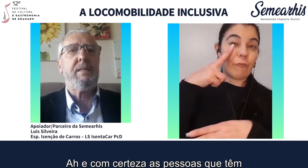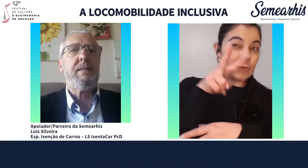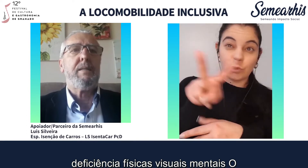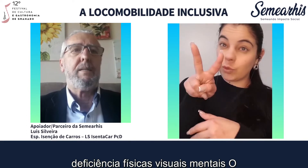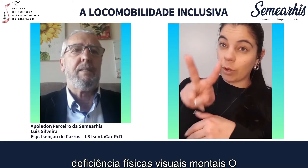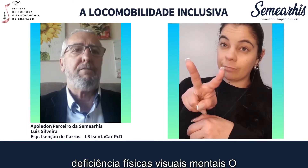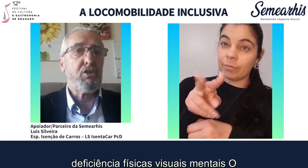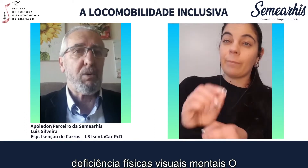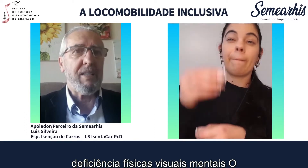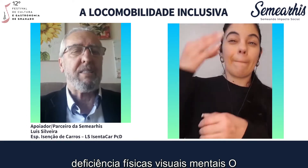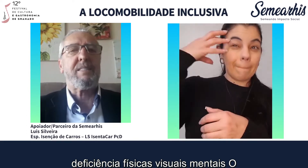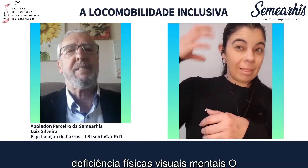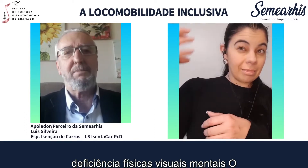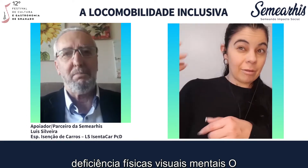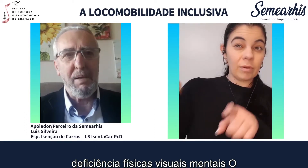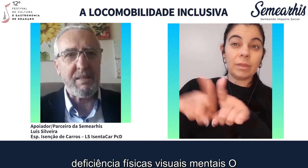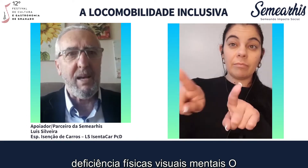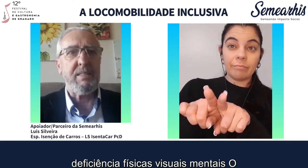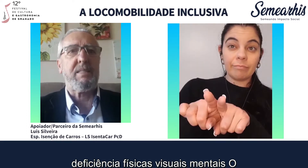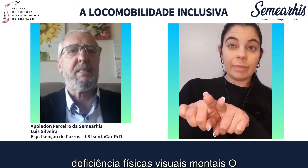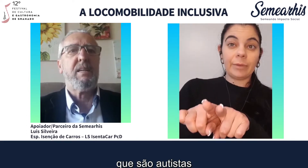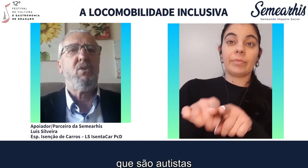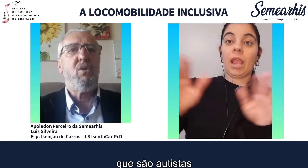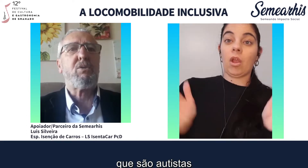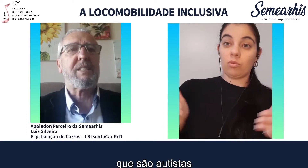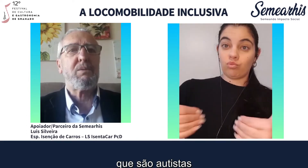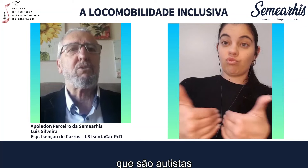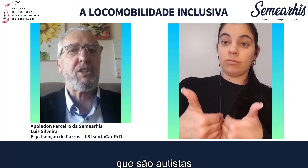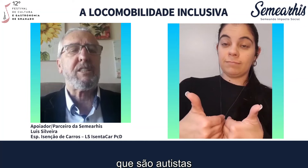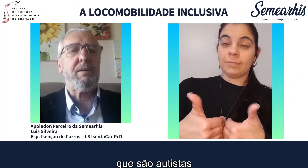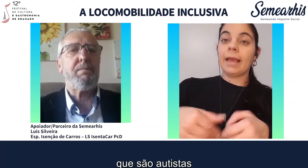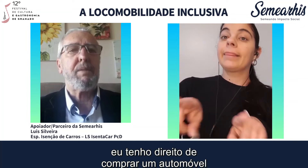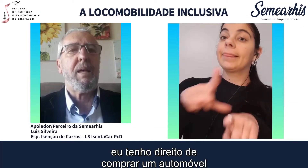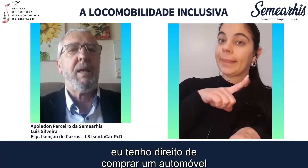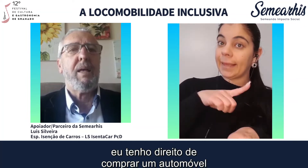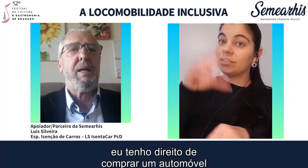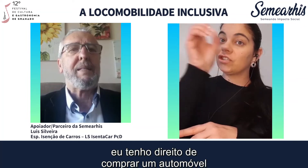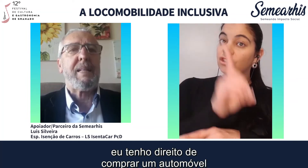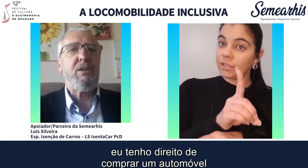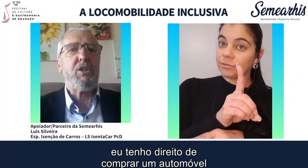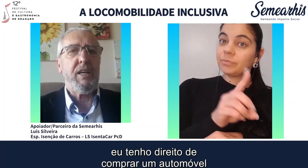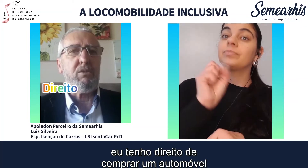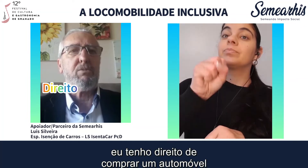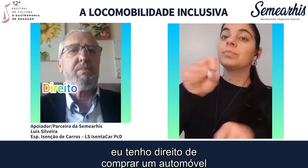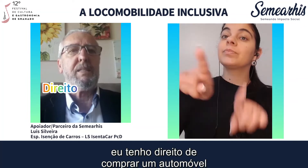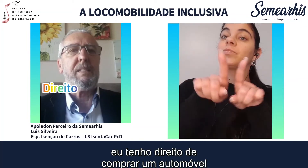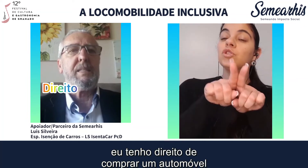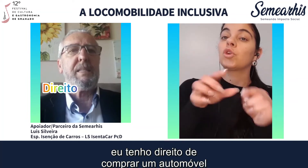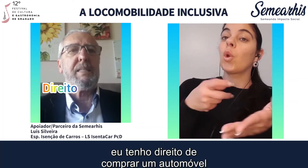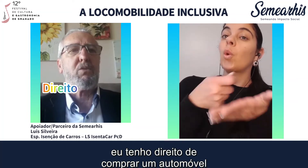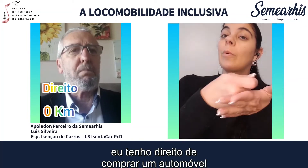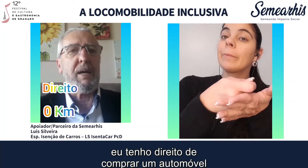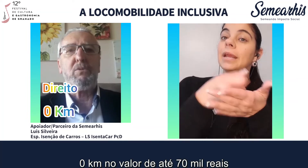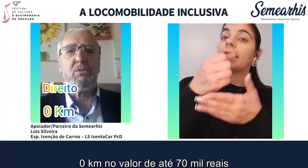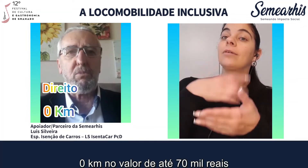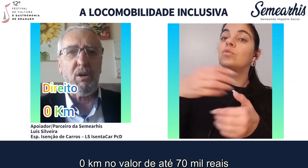físicas, visuais, mentais ou que são autistas têm o direito